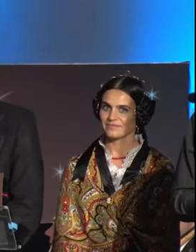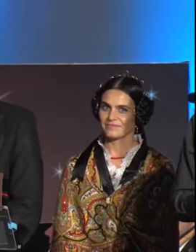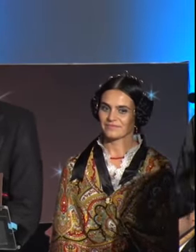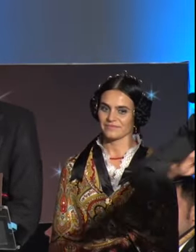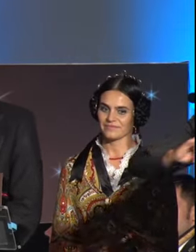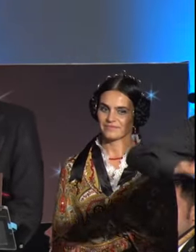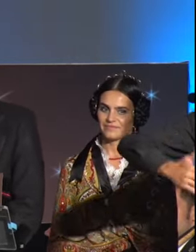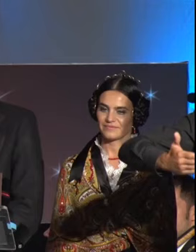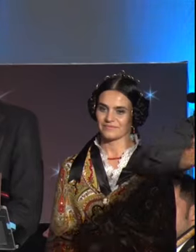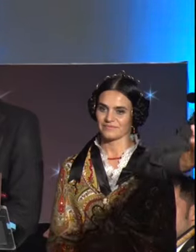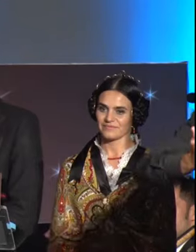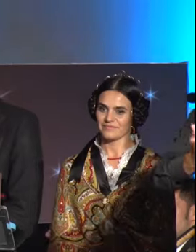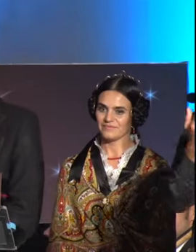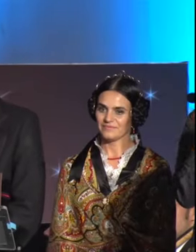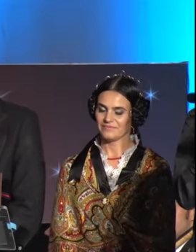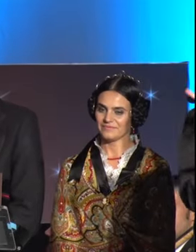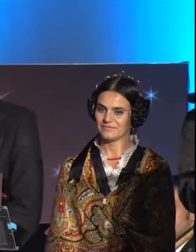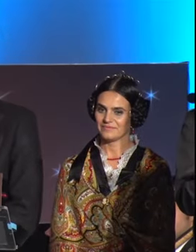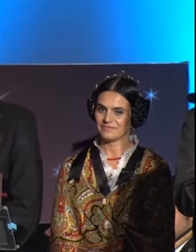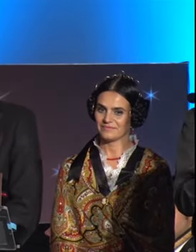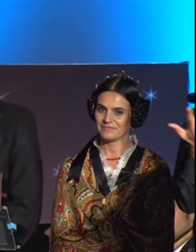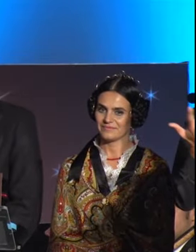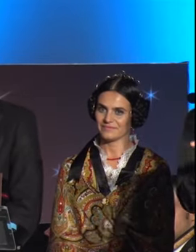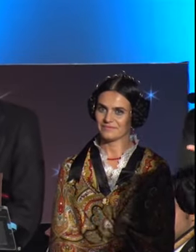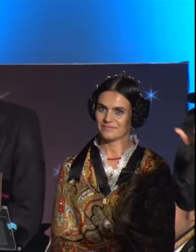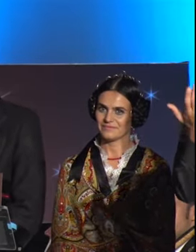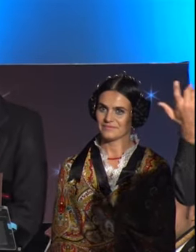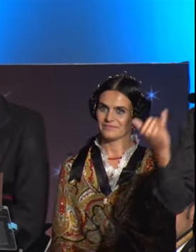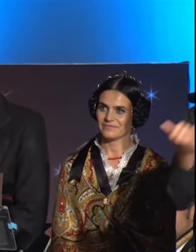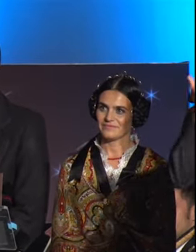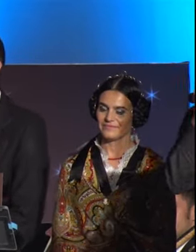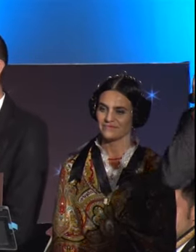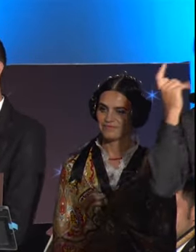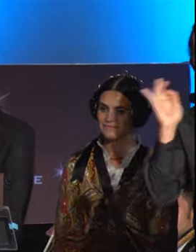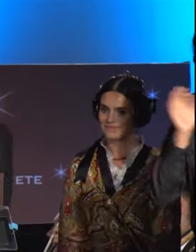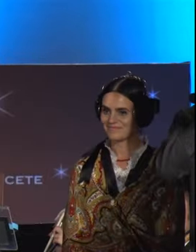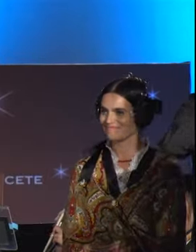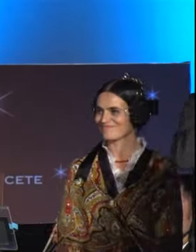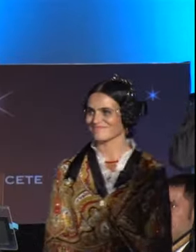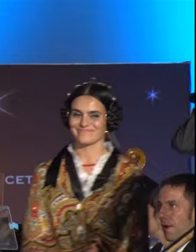escapar ningún acto oficial como puede ser extraoficial. Así que, a lo dicho, ¡feliz feria!